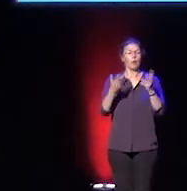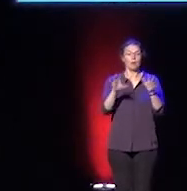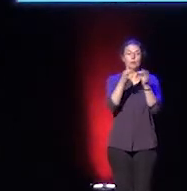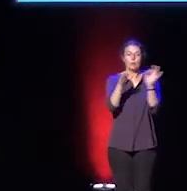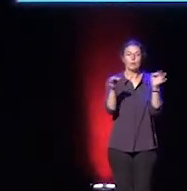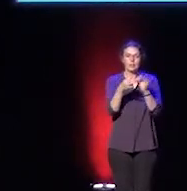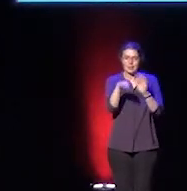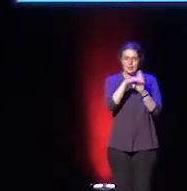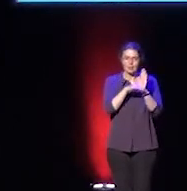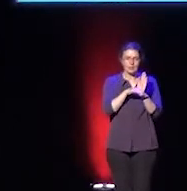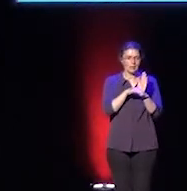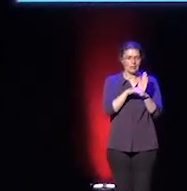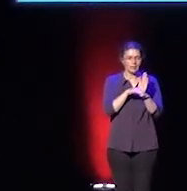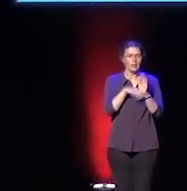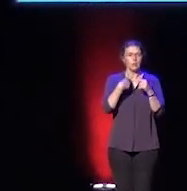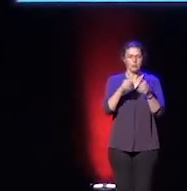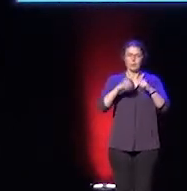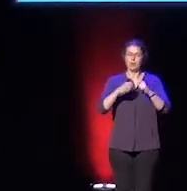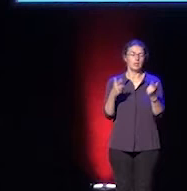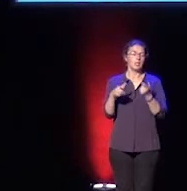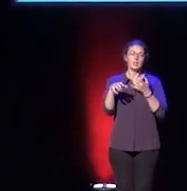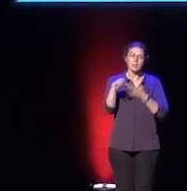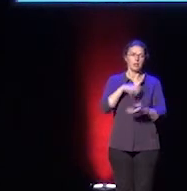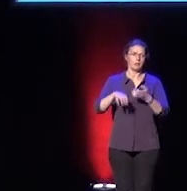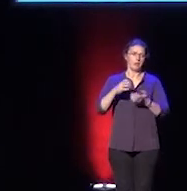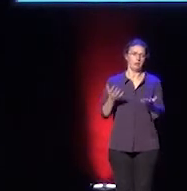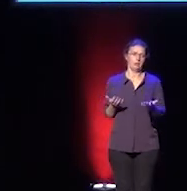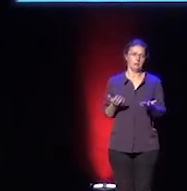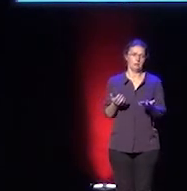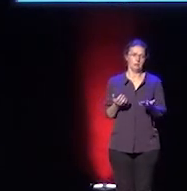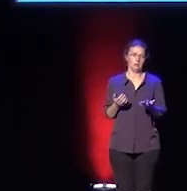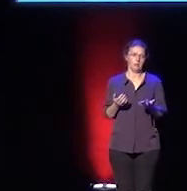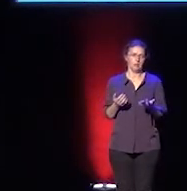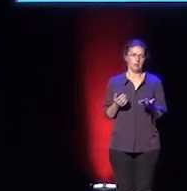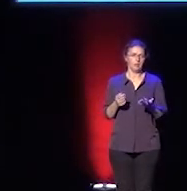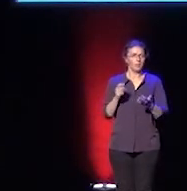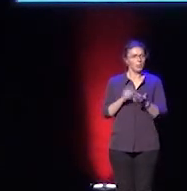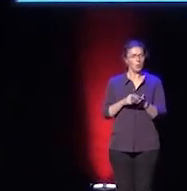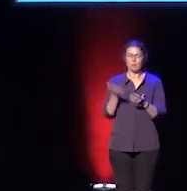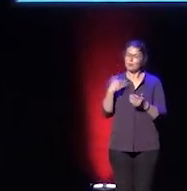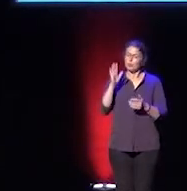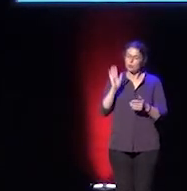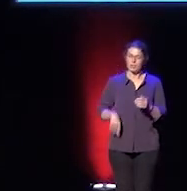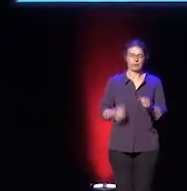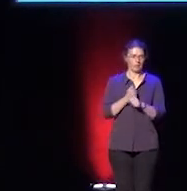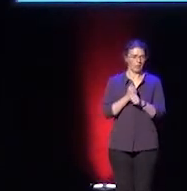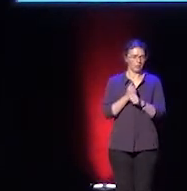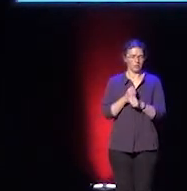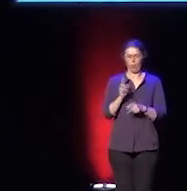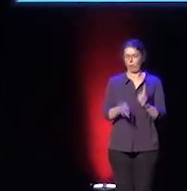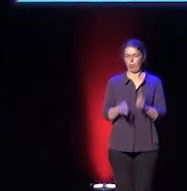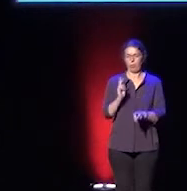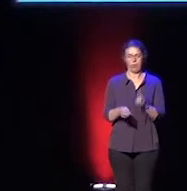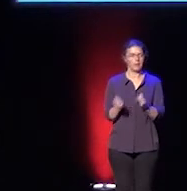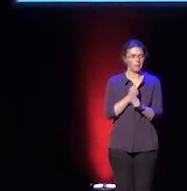worden, die eigentlich skandalös zu bezeichnen ist. Denn sie waren schlampig gemacht, sie waren